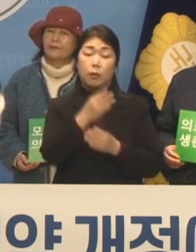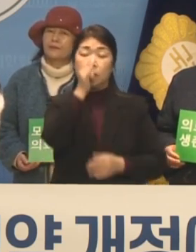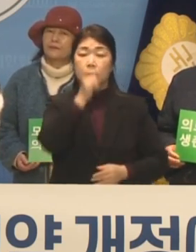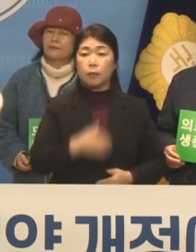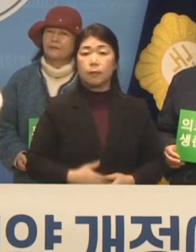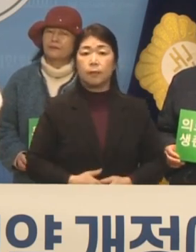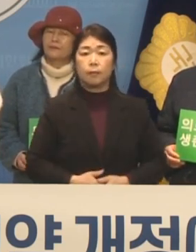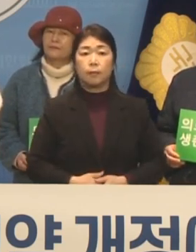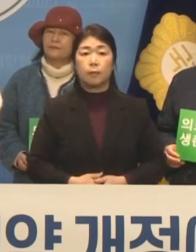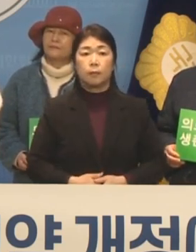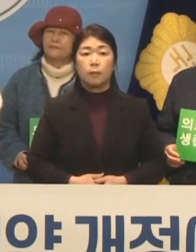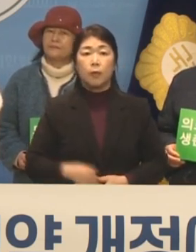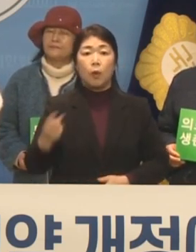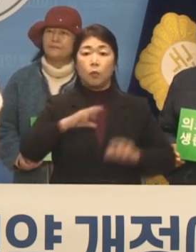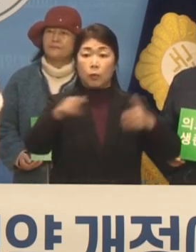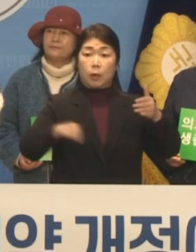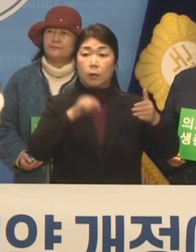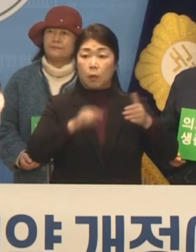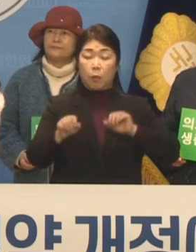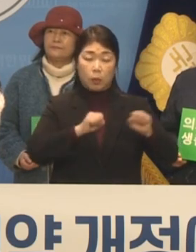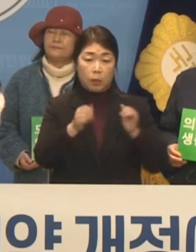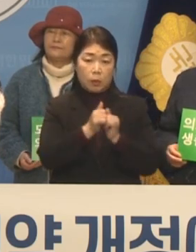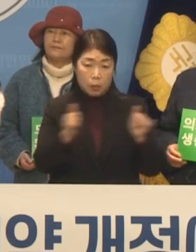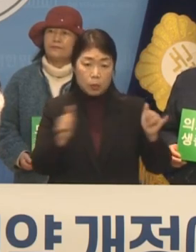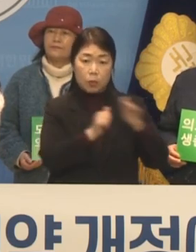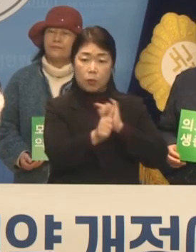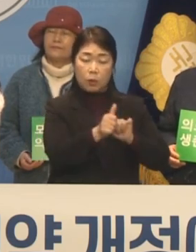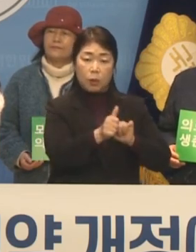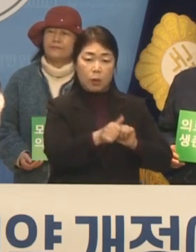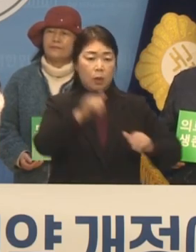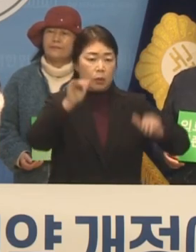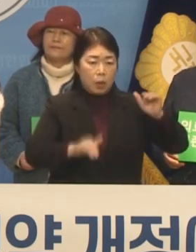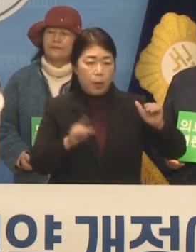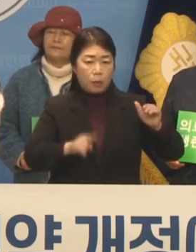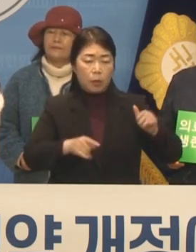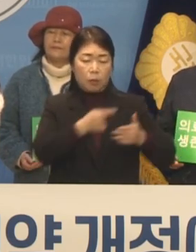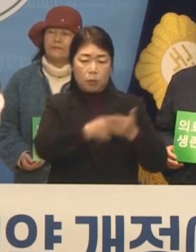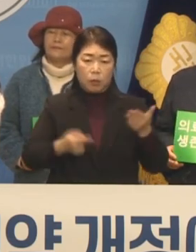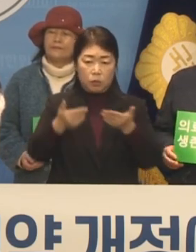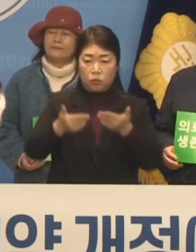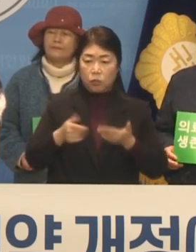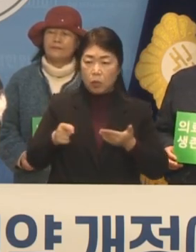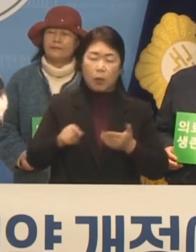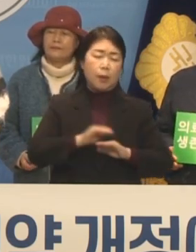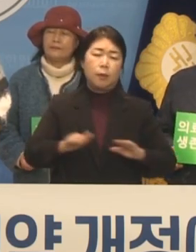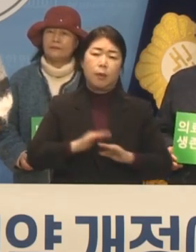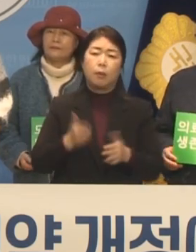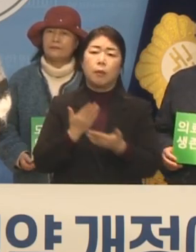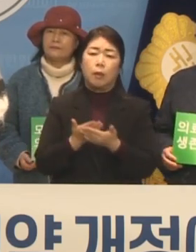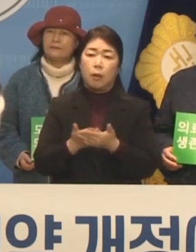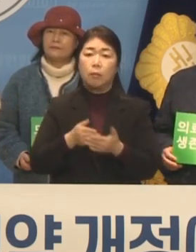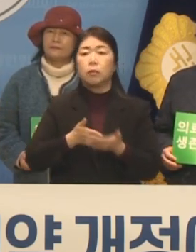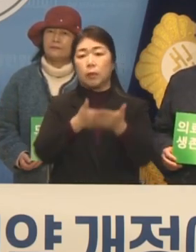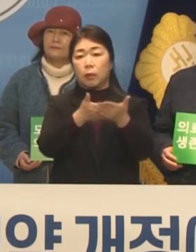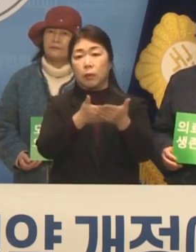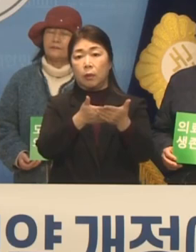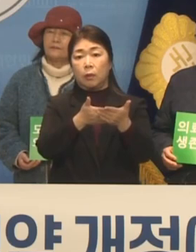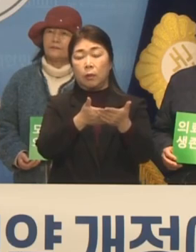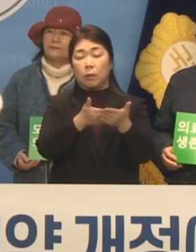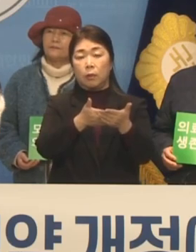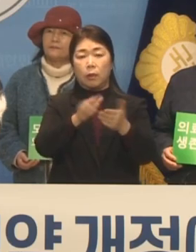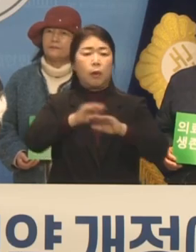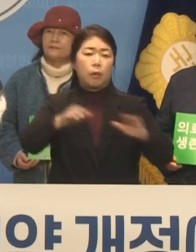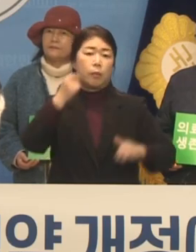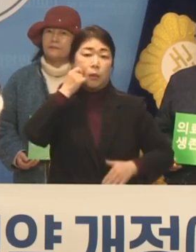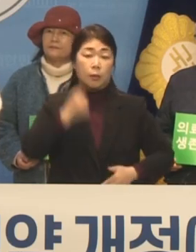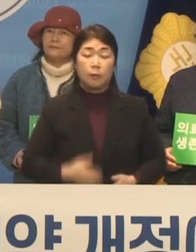하였으며 국내에서 활동하는 선수들이 받는 차별 및 불이익 해소에 따른 요구도 발생하고 있는 실정입니다.